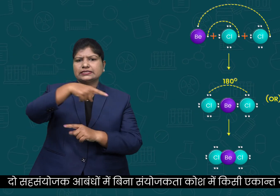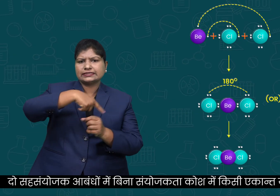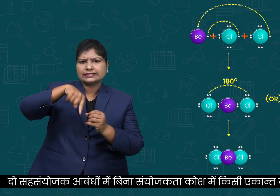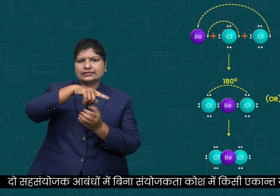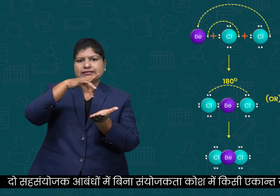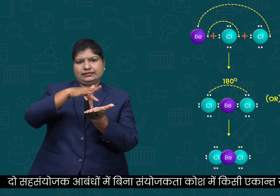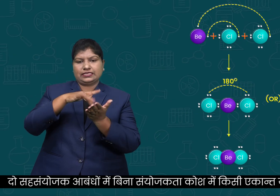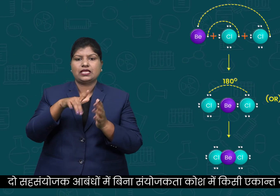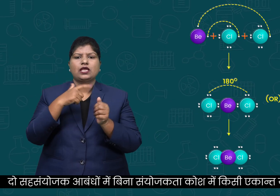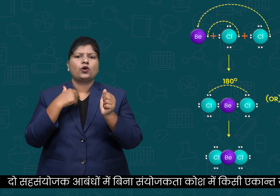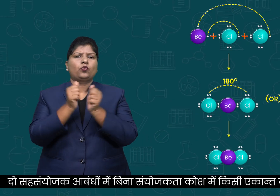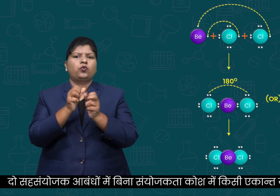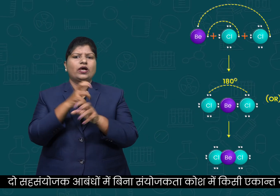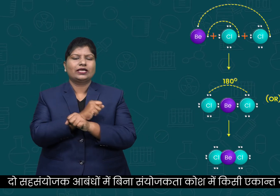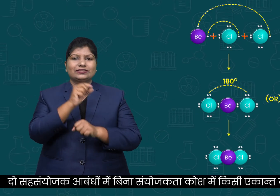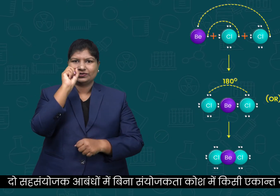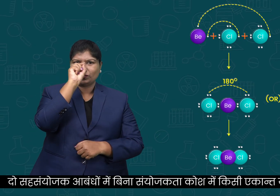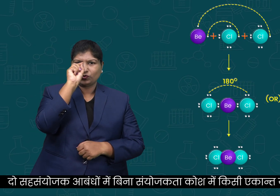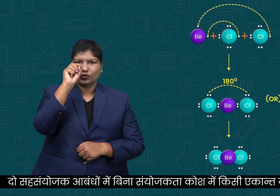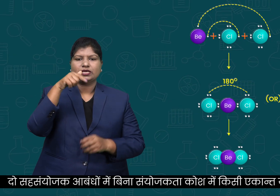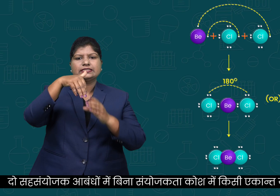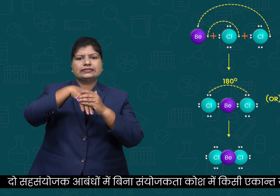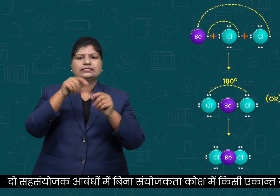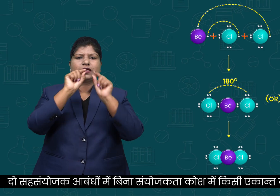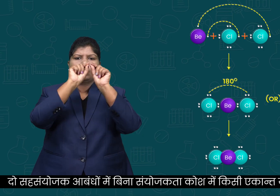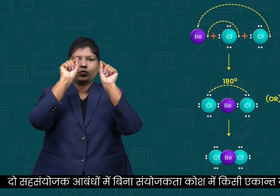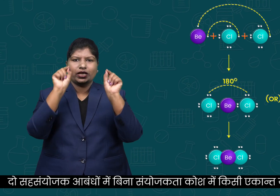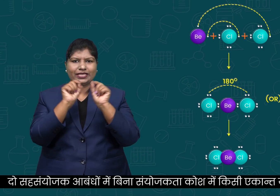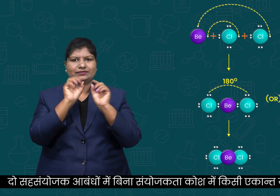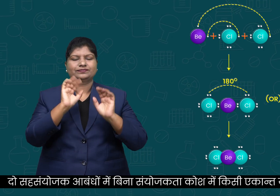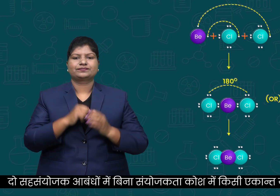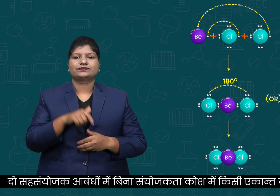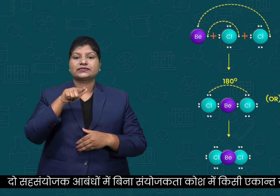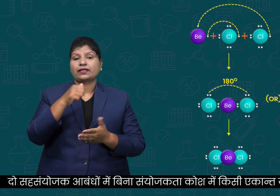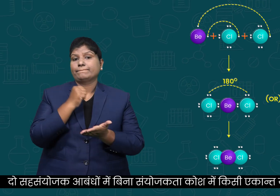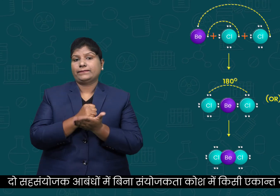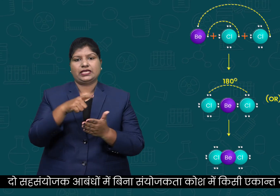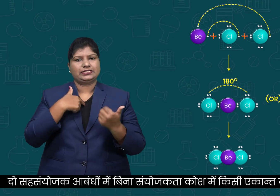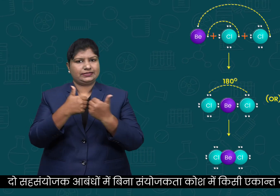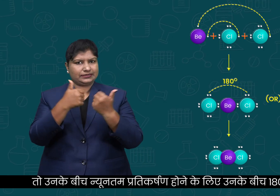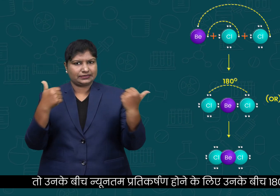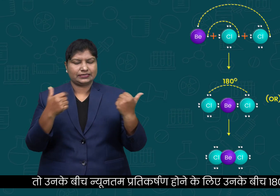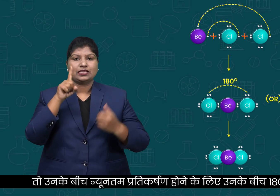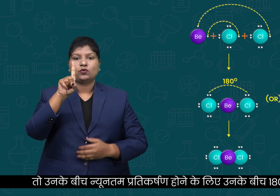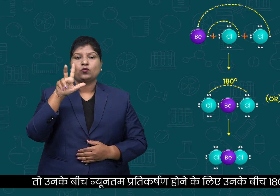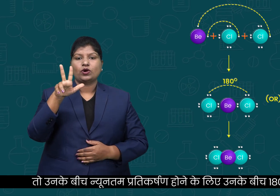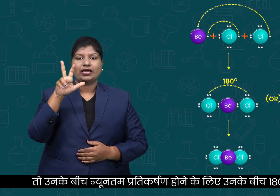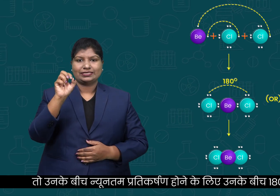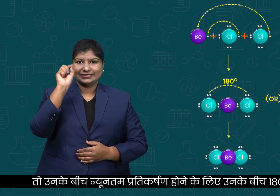बिना संयोजकता कोश में किसी एकांत युग्म के उपस्थित हैं, तो उनके बीच